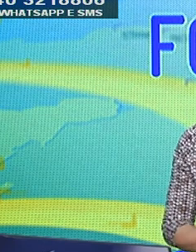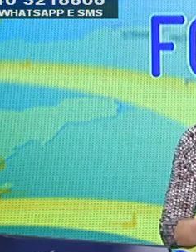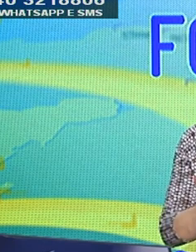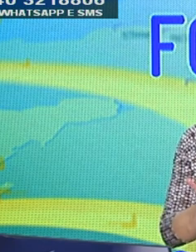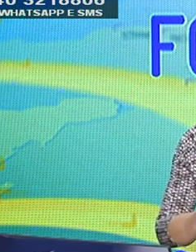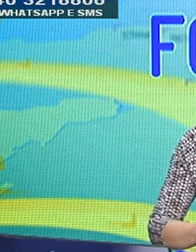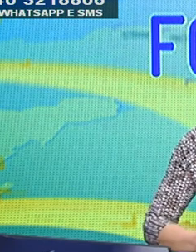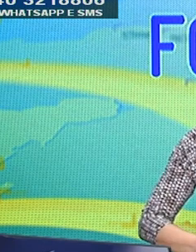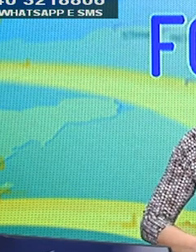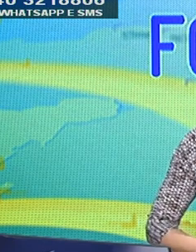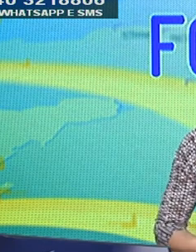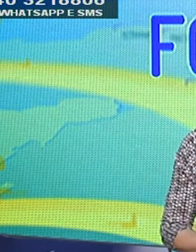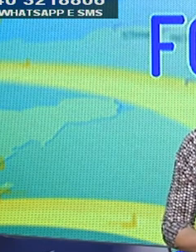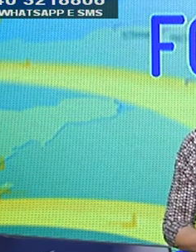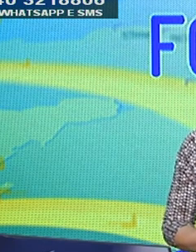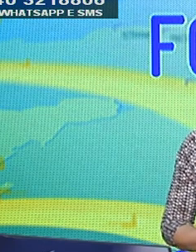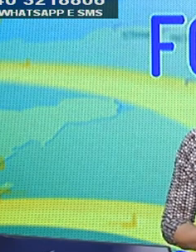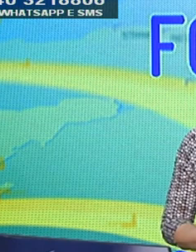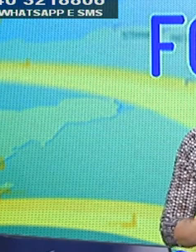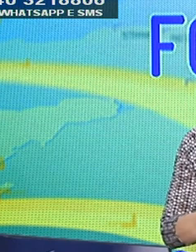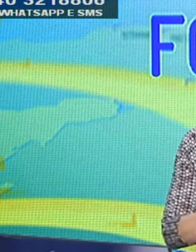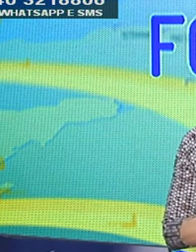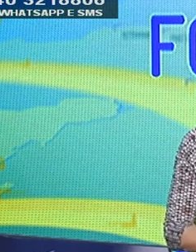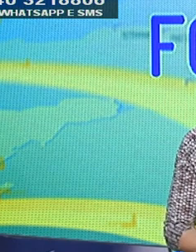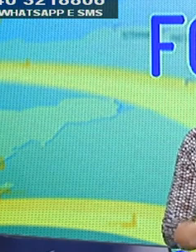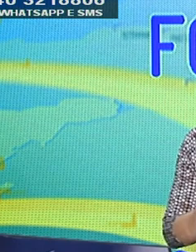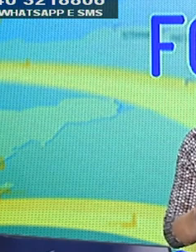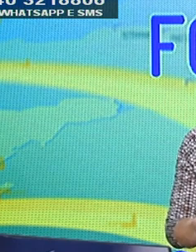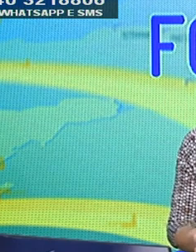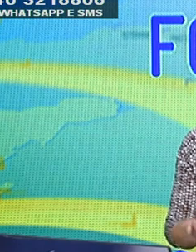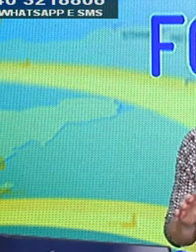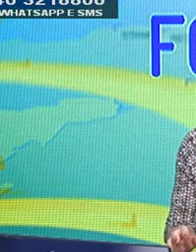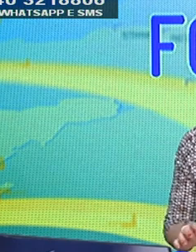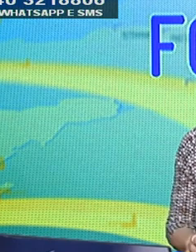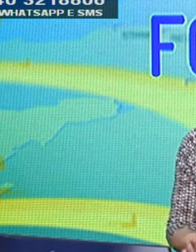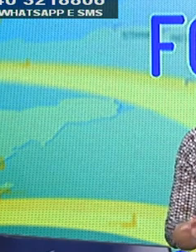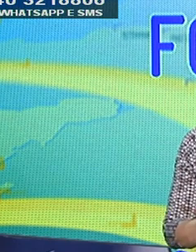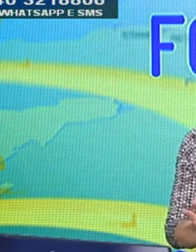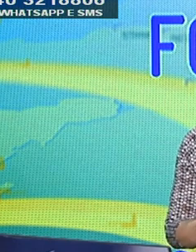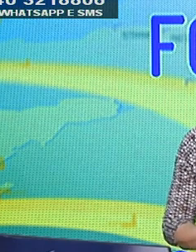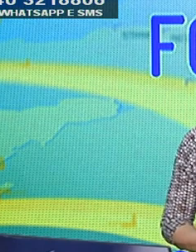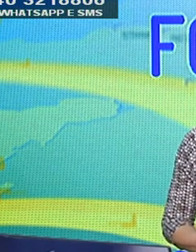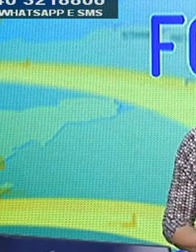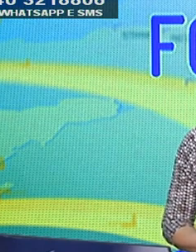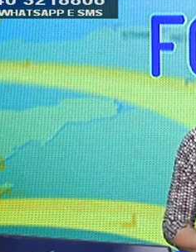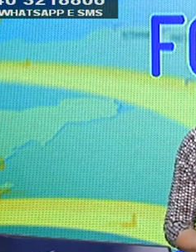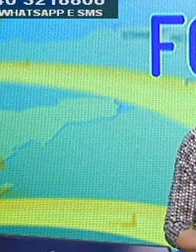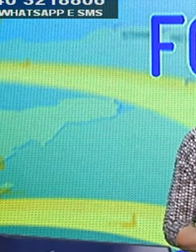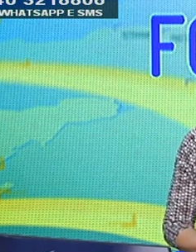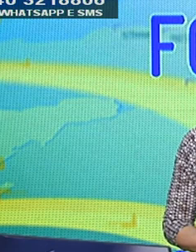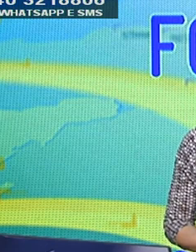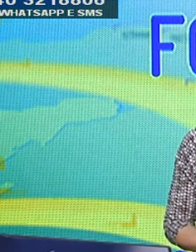si comincia, come sapete ormai tutti quanti, con ginnastica dolce, tai chi e zumba, quindi gli appuntamenti